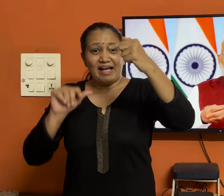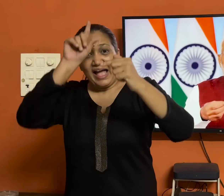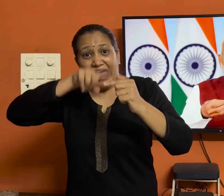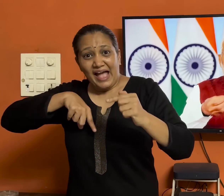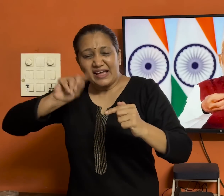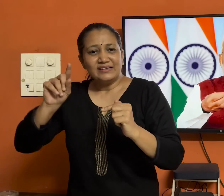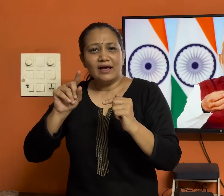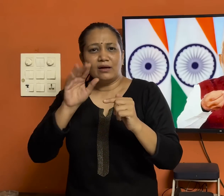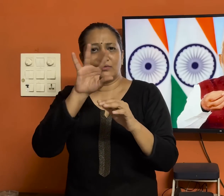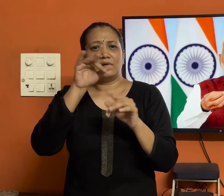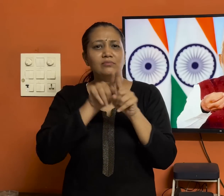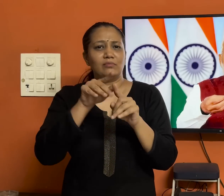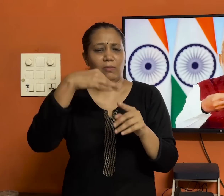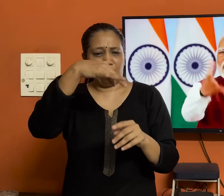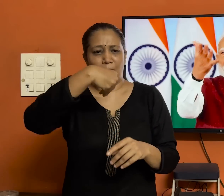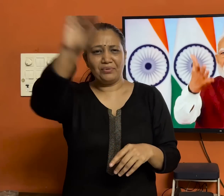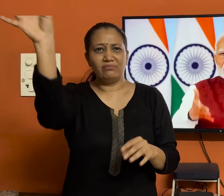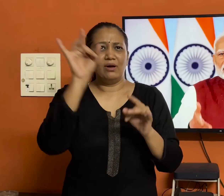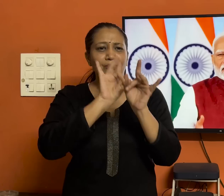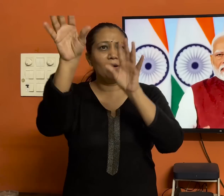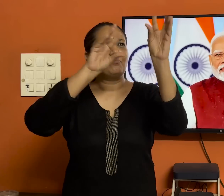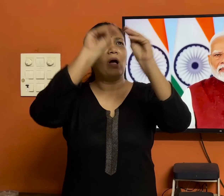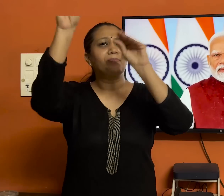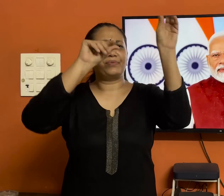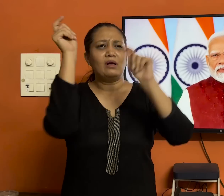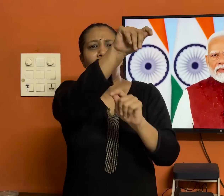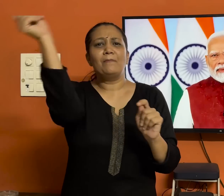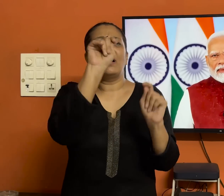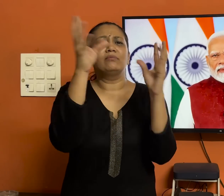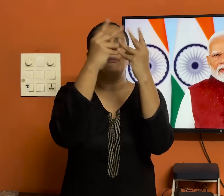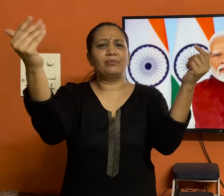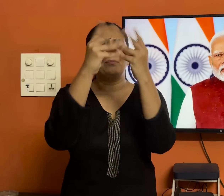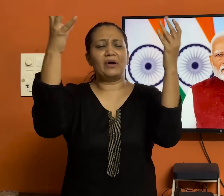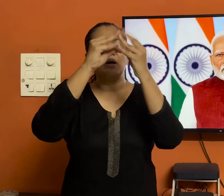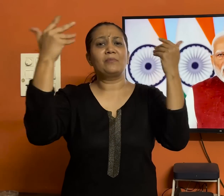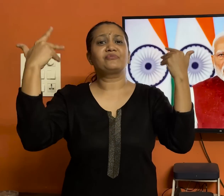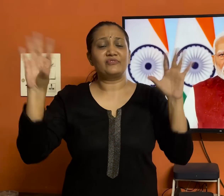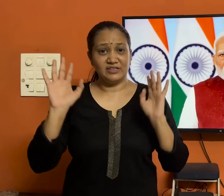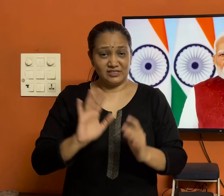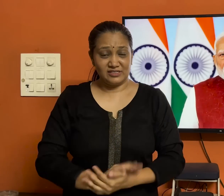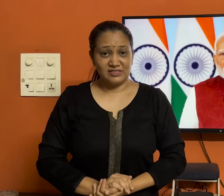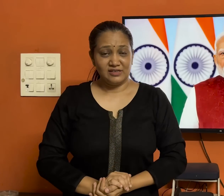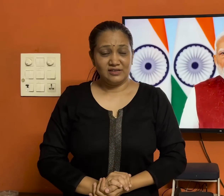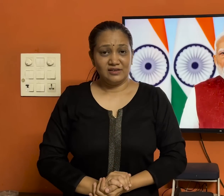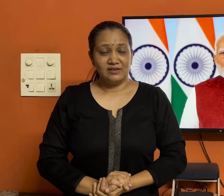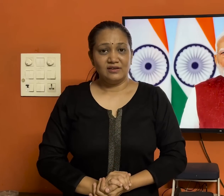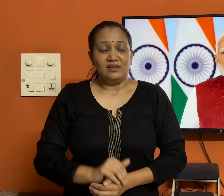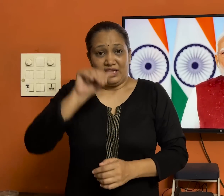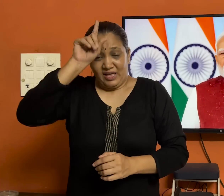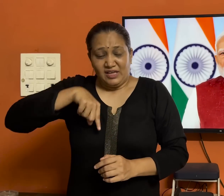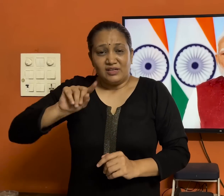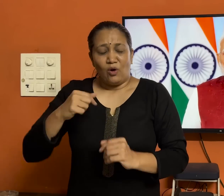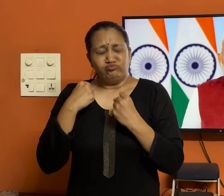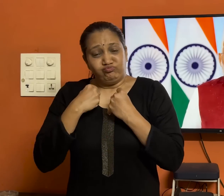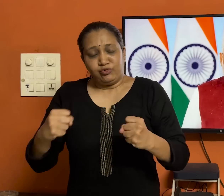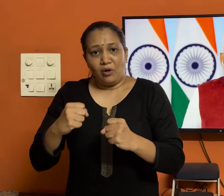भारत के सामने तिनके की तरह बिखरती है। भारत भारत के सशक्त एयर डिफेंस